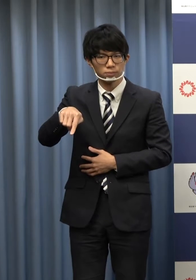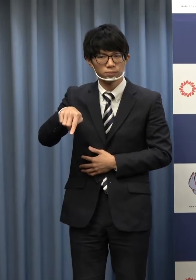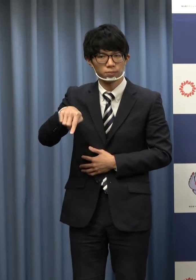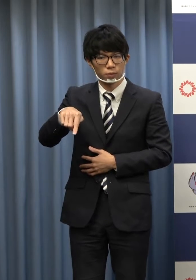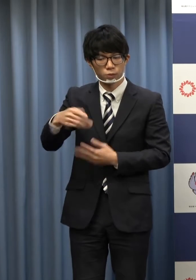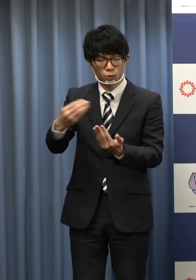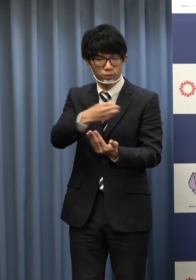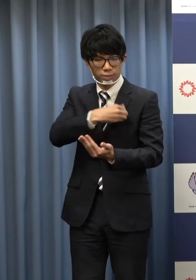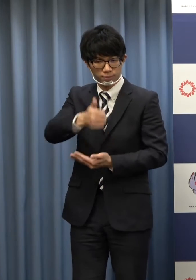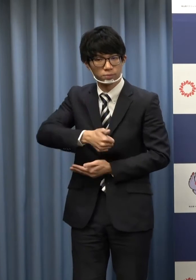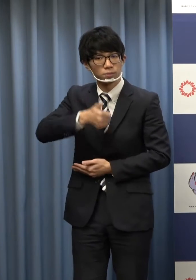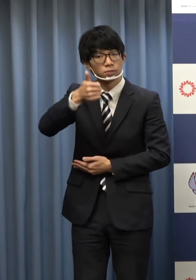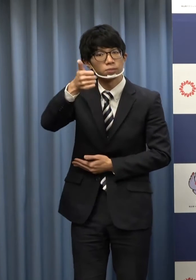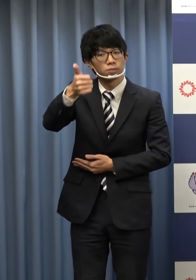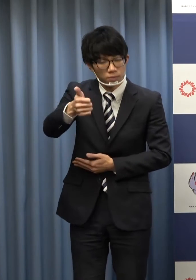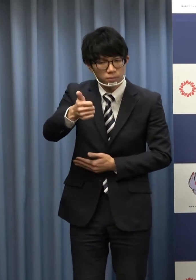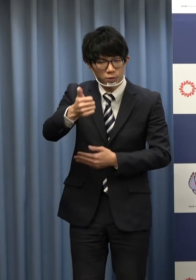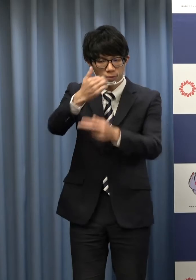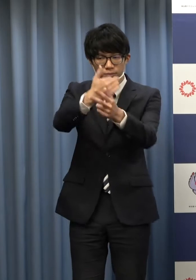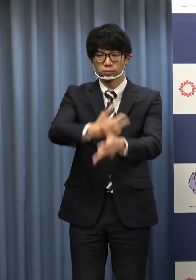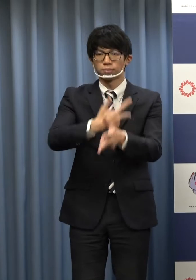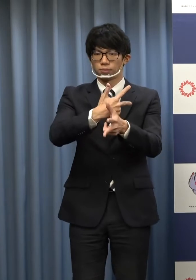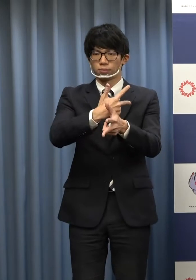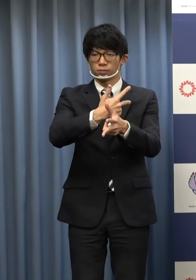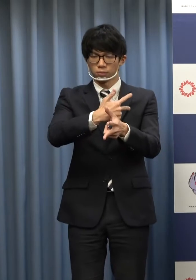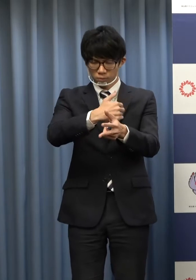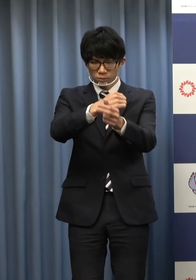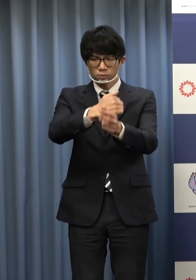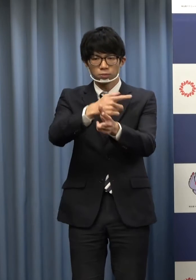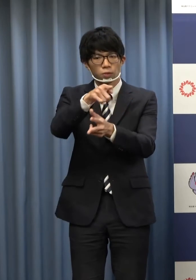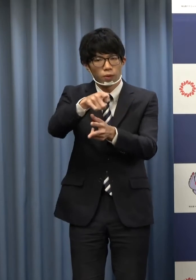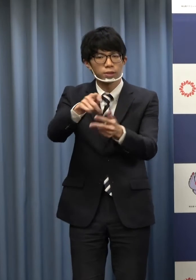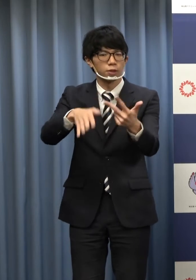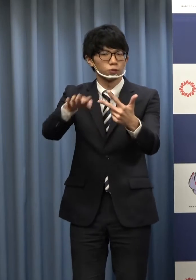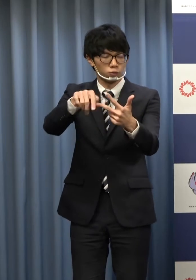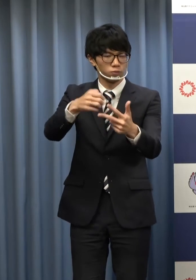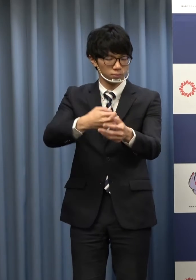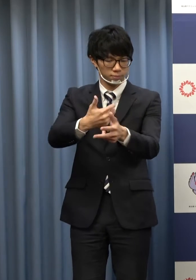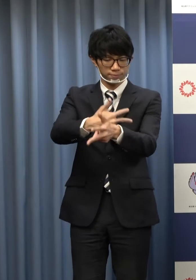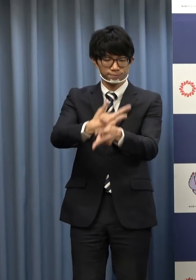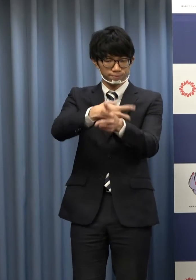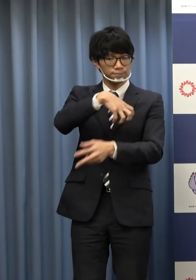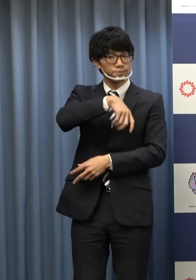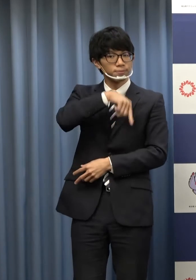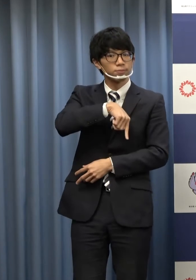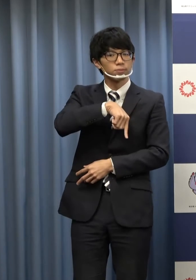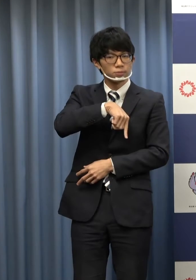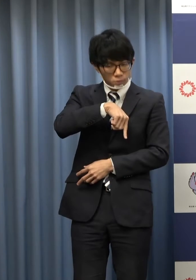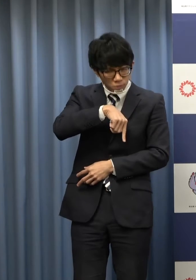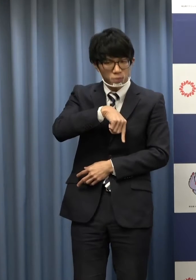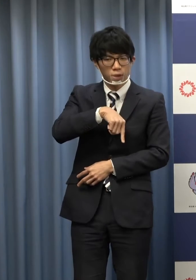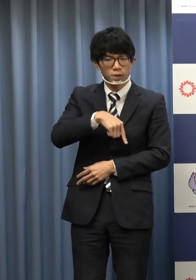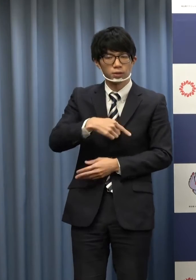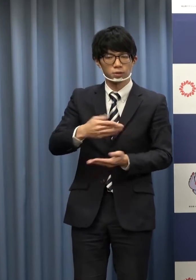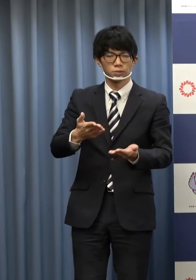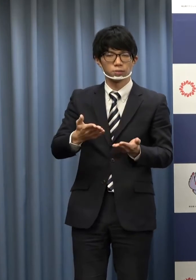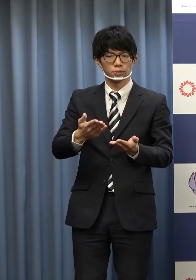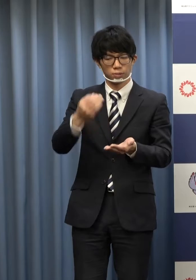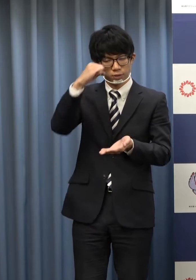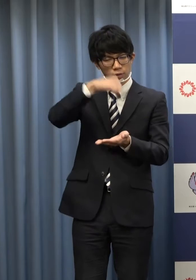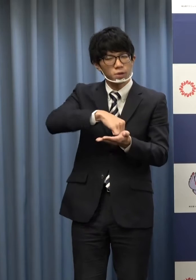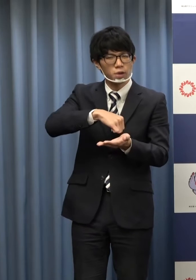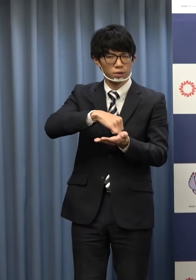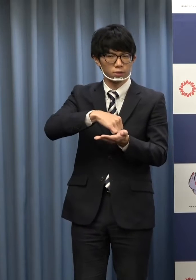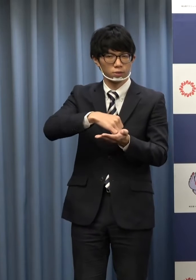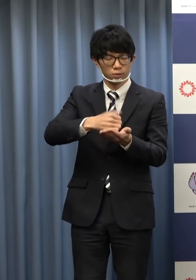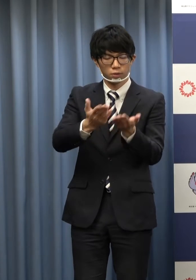認定看護師とつないでですね、具体的なアドバイスをいただく、こういったことを考えていますけれども